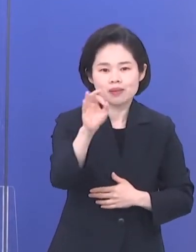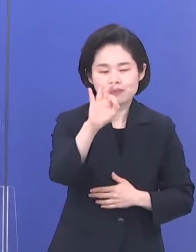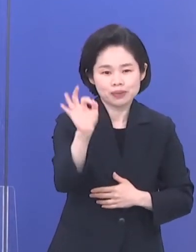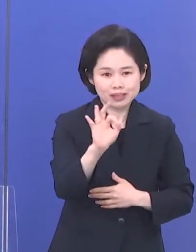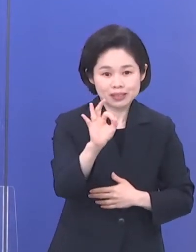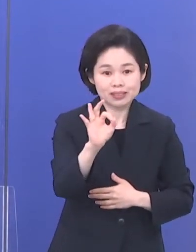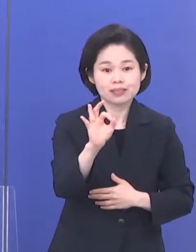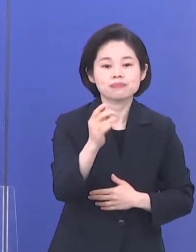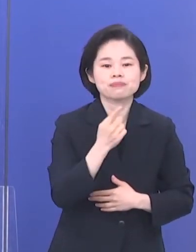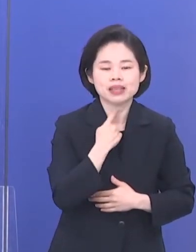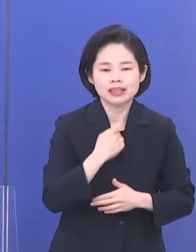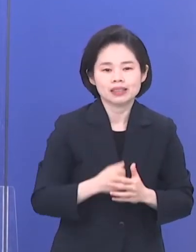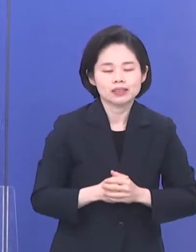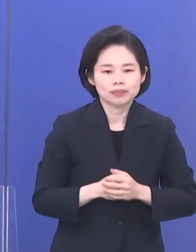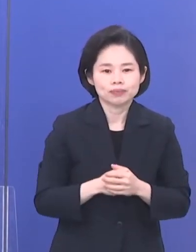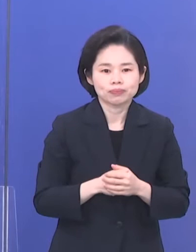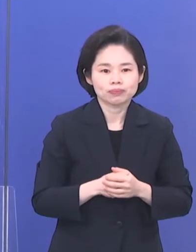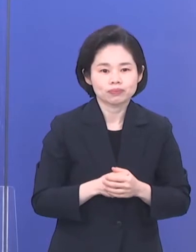24.8%가 포함되었습니다.